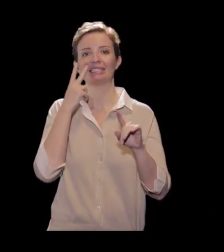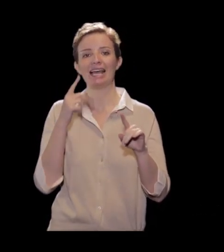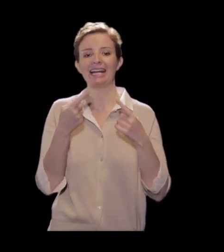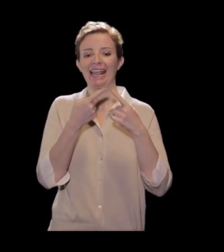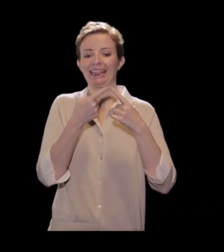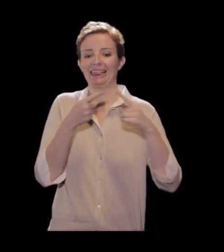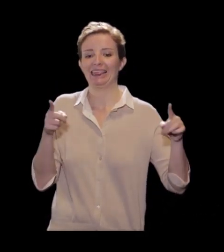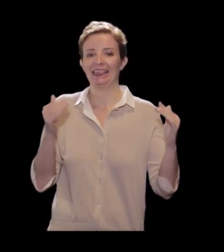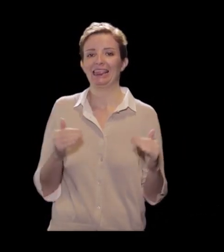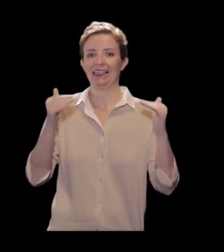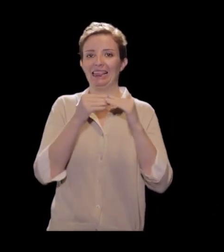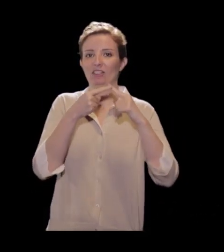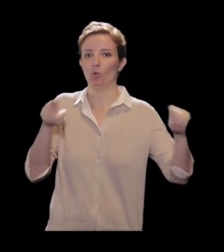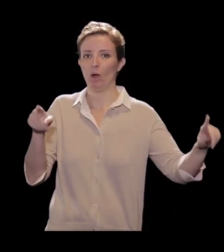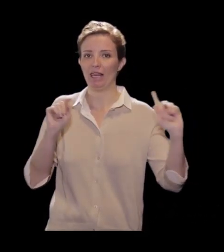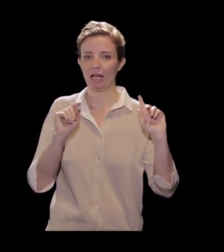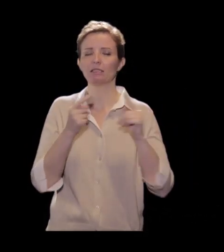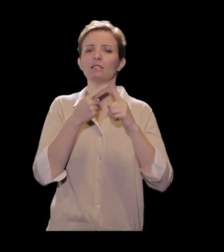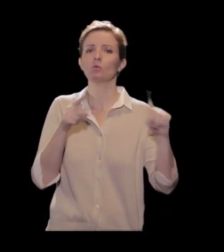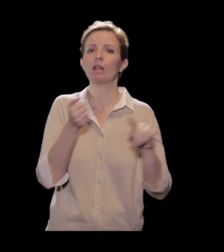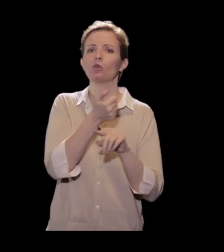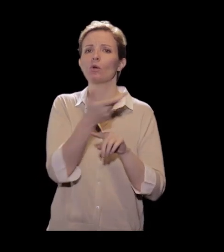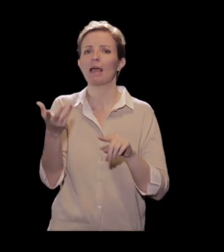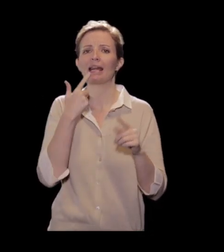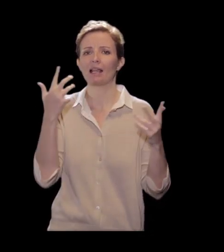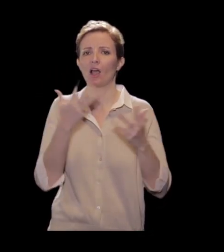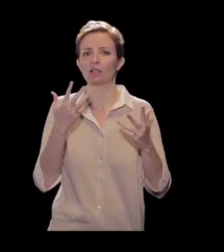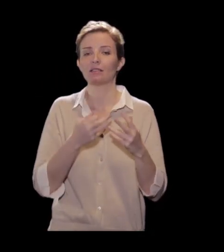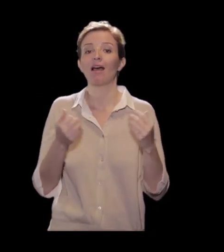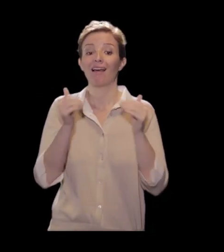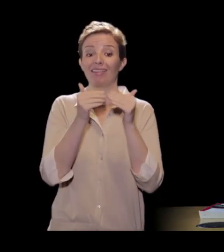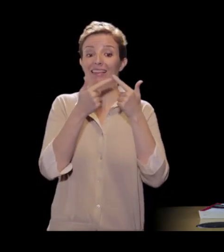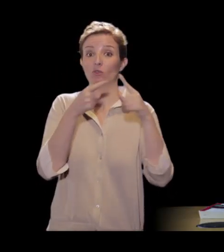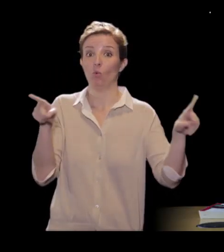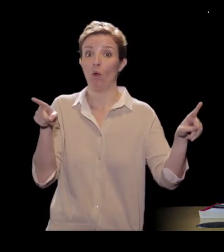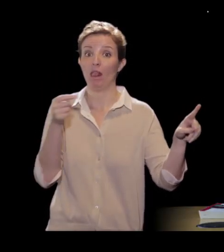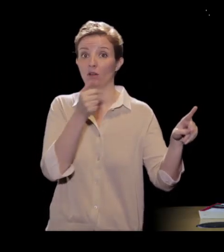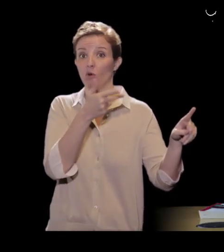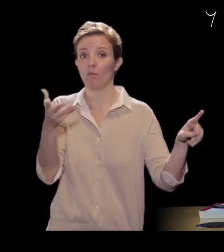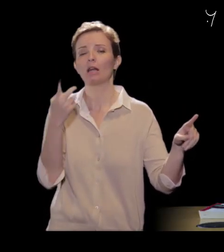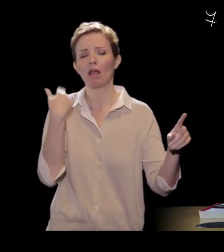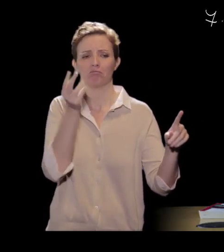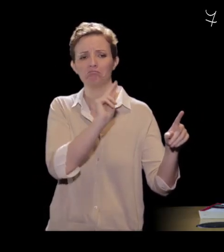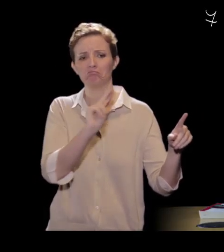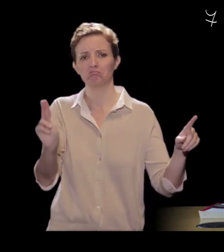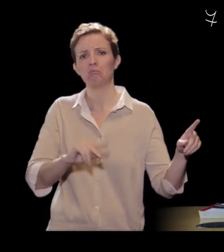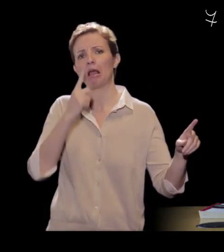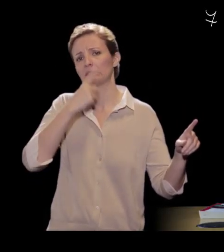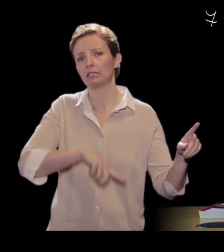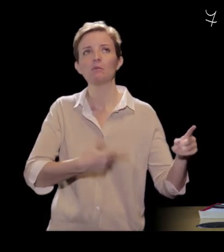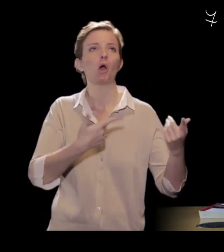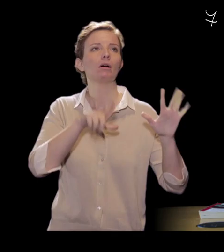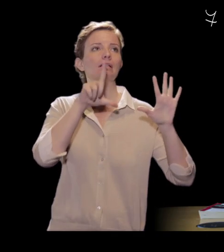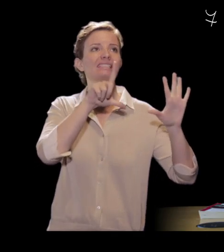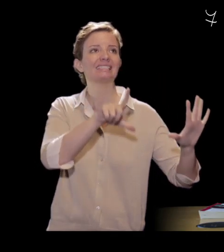di disuguaglianza numerica che cos'è una disuguaglianza numerica l'accoglienza numerica e una scrittura del tipo 7 maggiore di